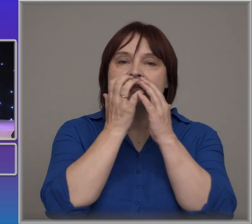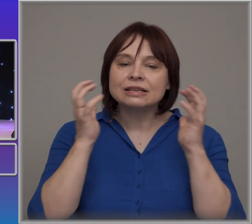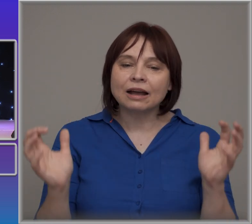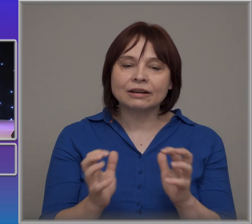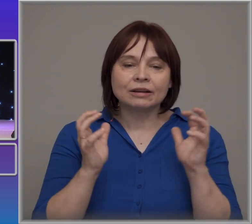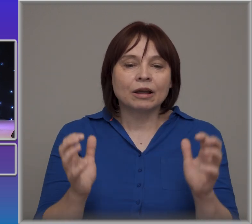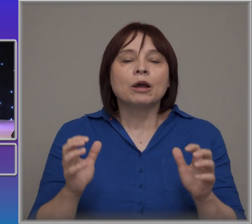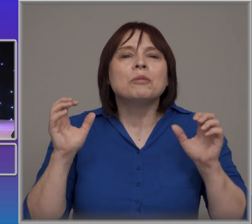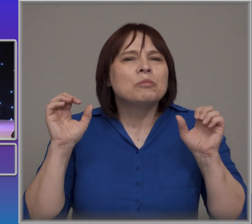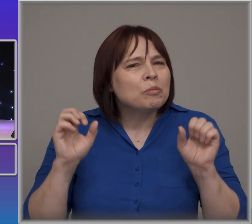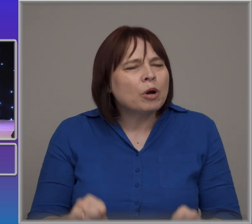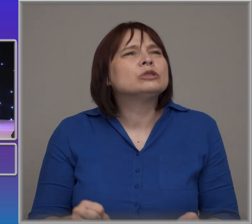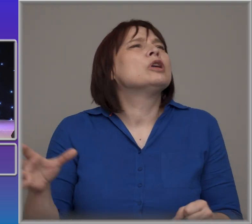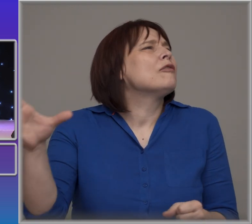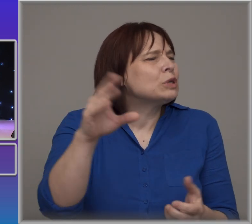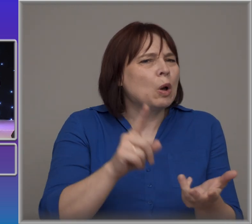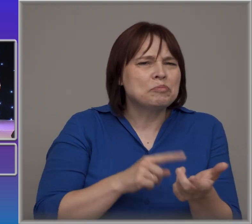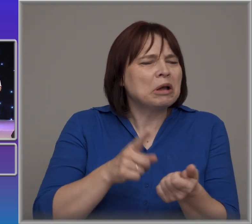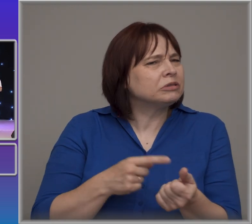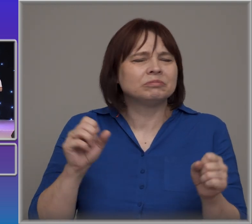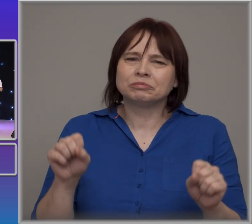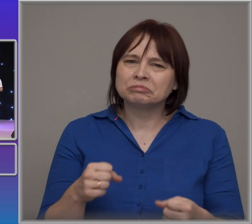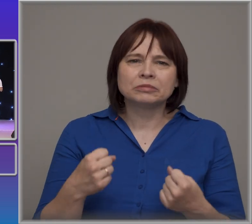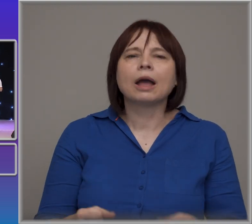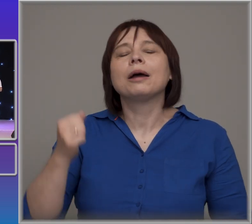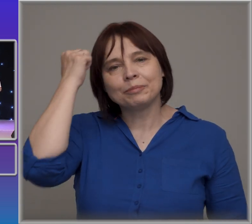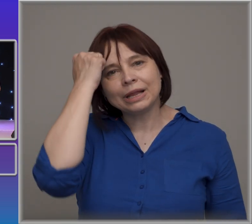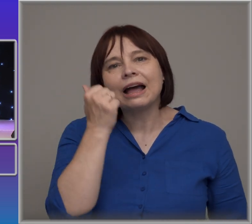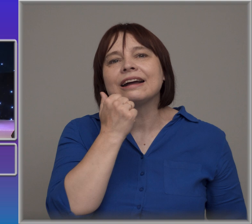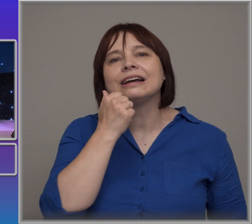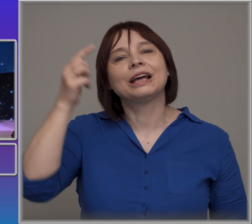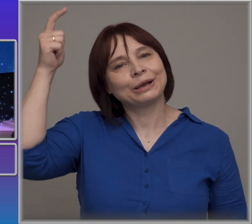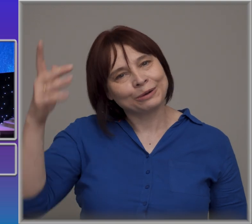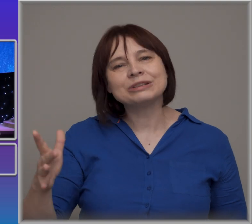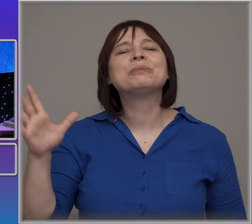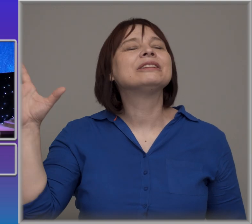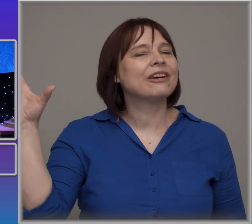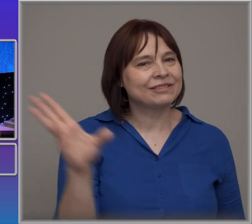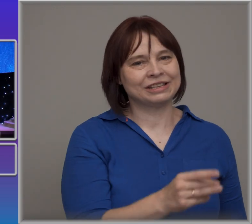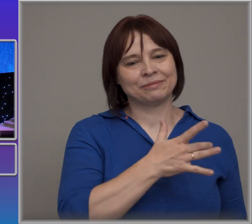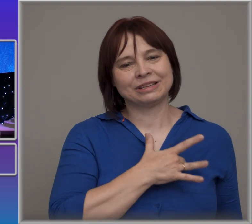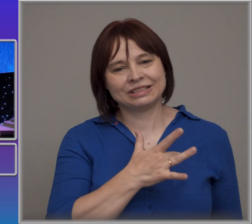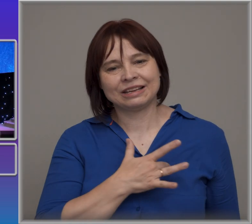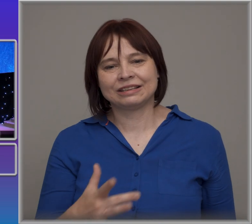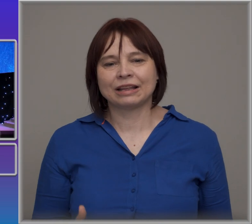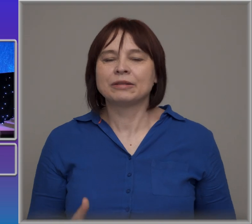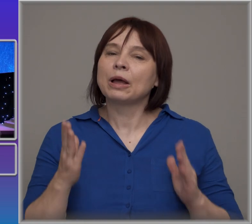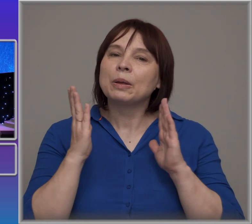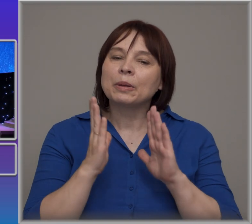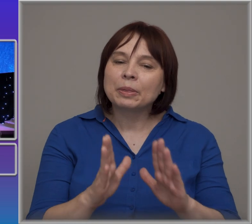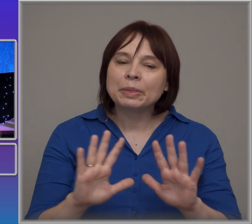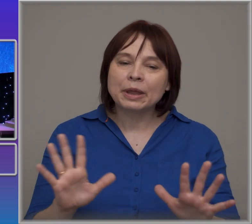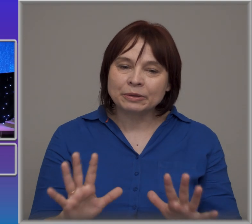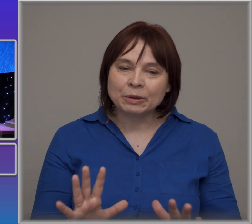Ты можешь воздать славу Господу. Он достоин всей чести. Аллилуйя. И сегодня у нас благословение